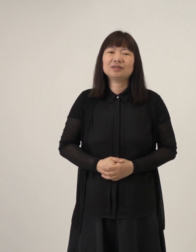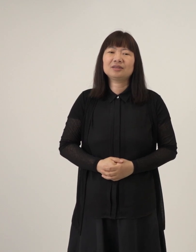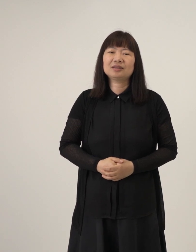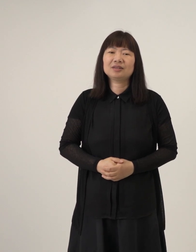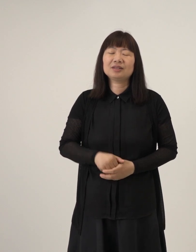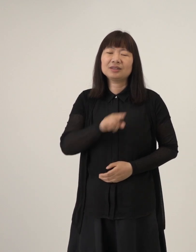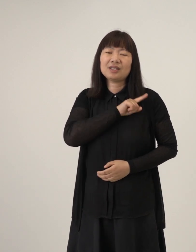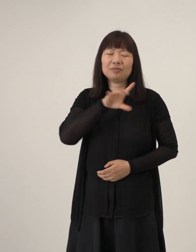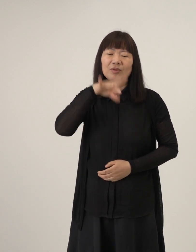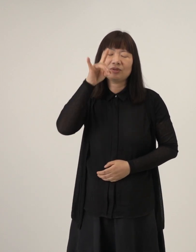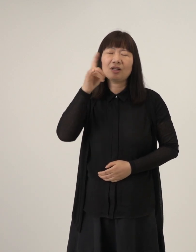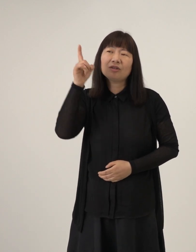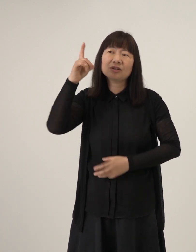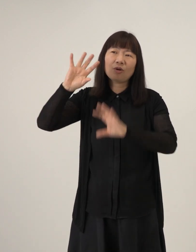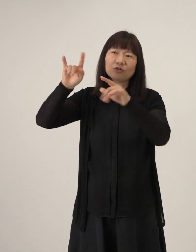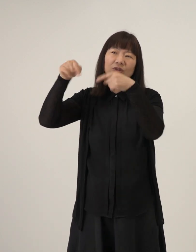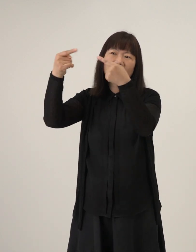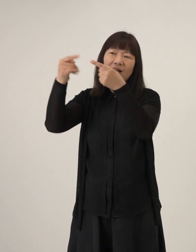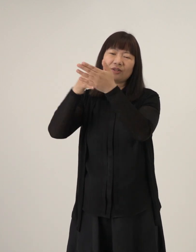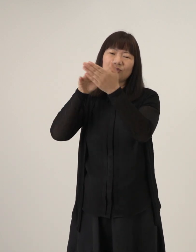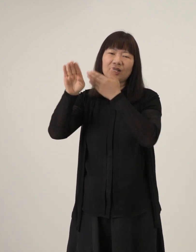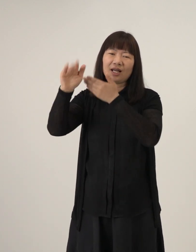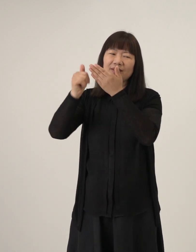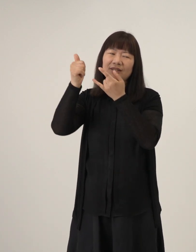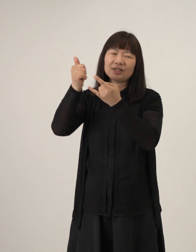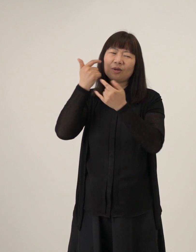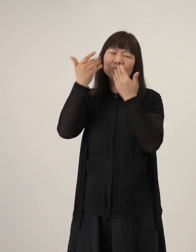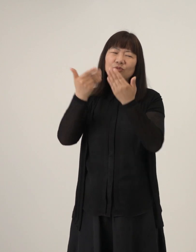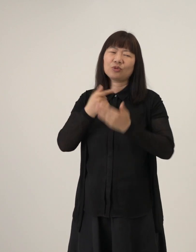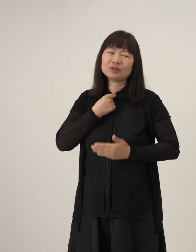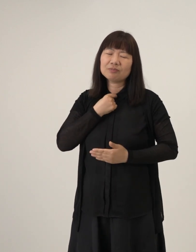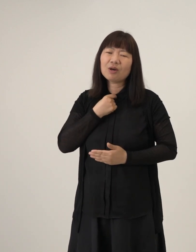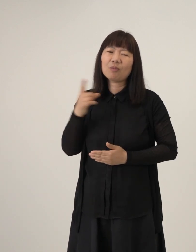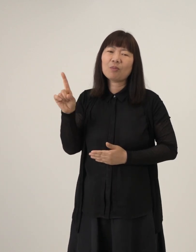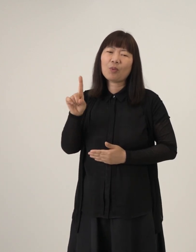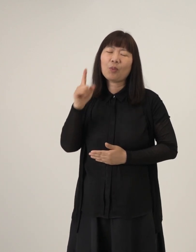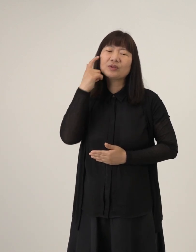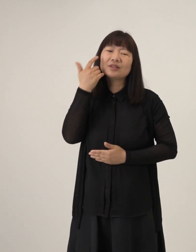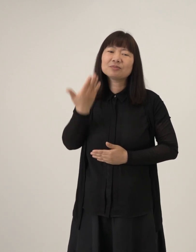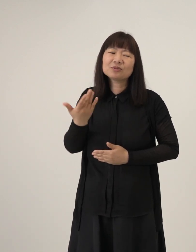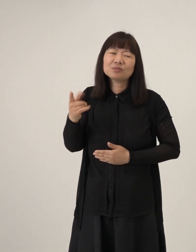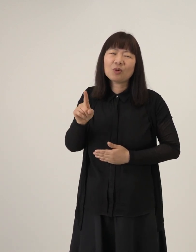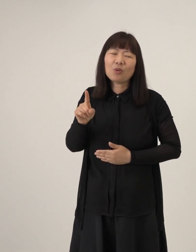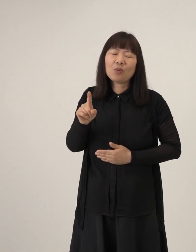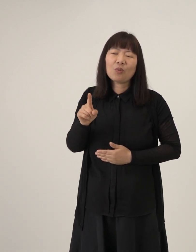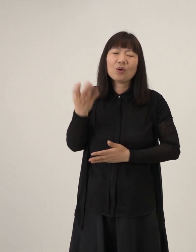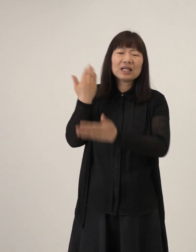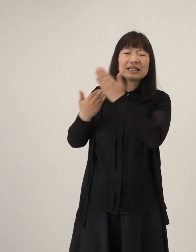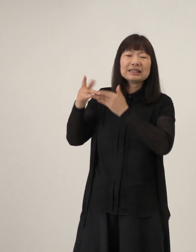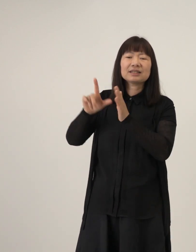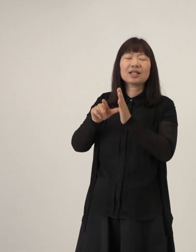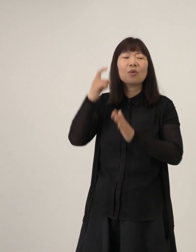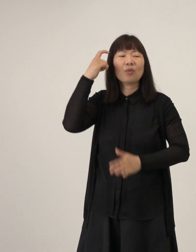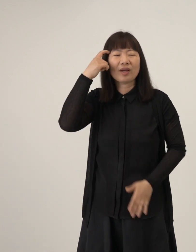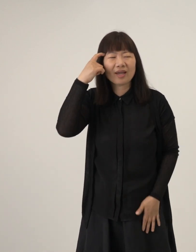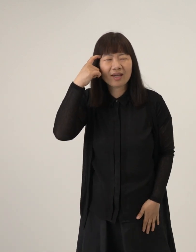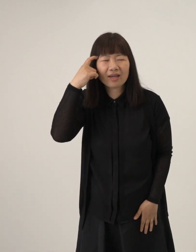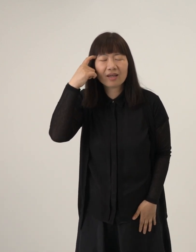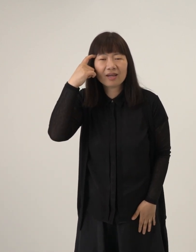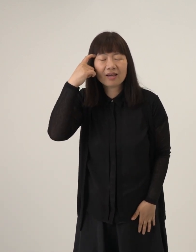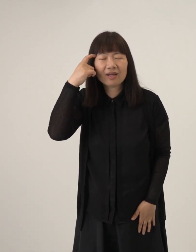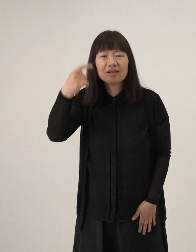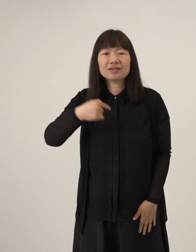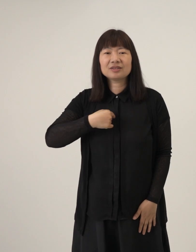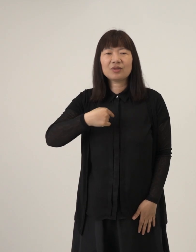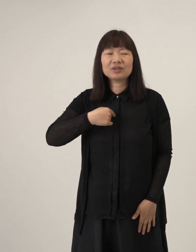제일 먼저 천국 가면 하나님께 묻고 싶은 게 이 질문이에요. 그때 왜 그러셨어요?